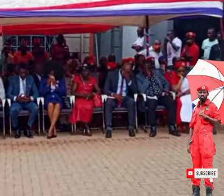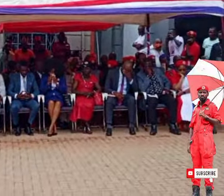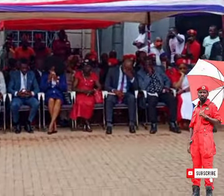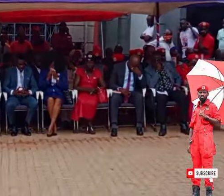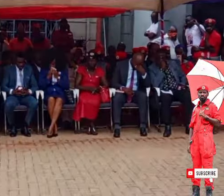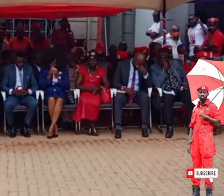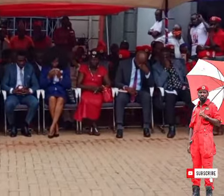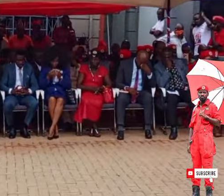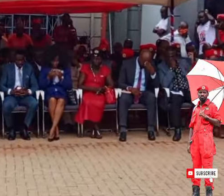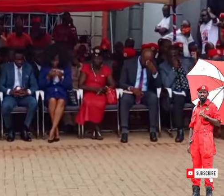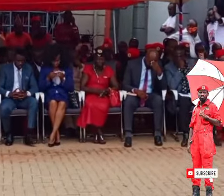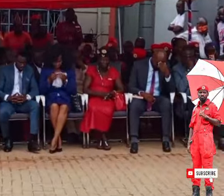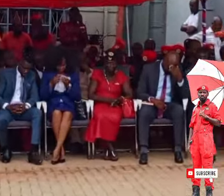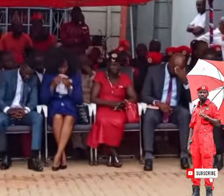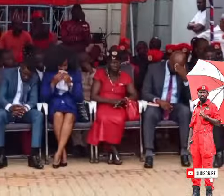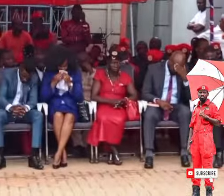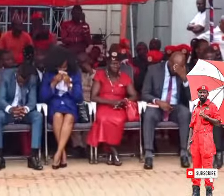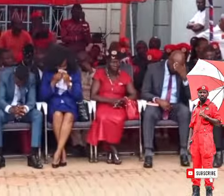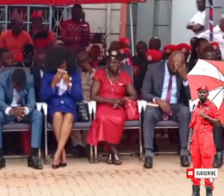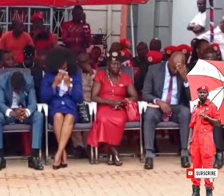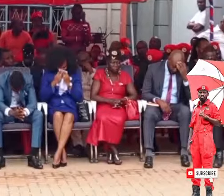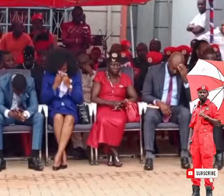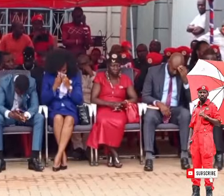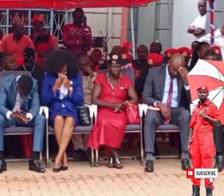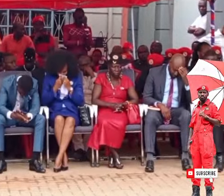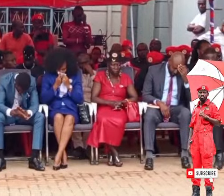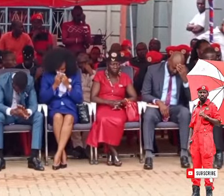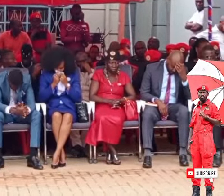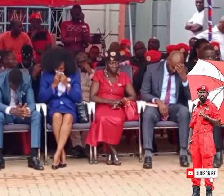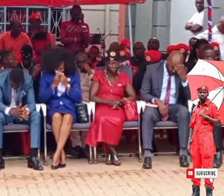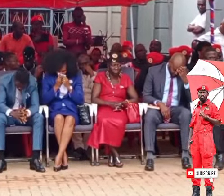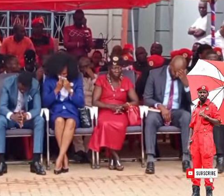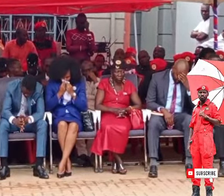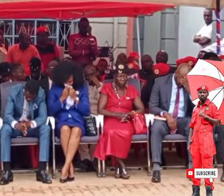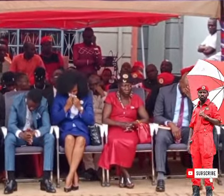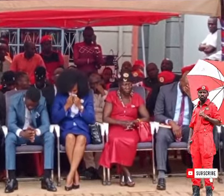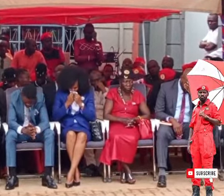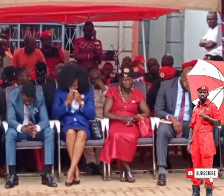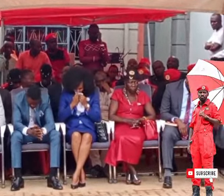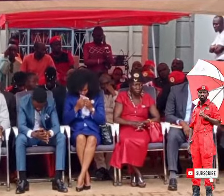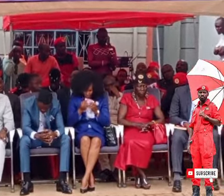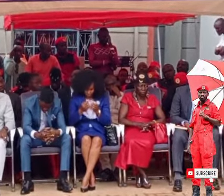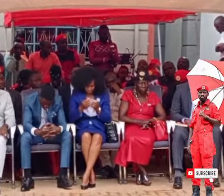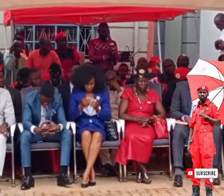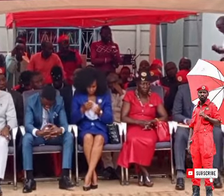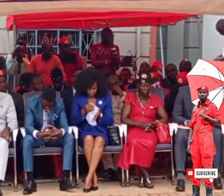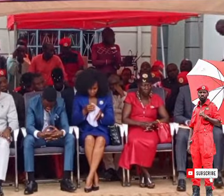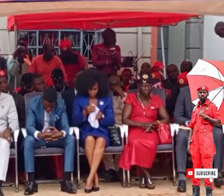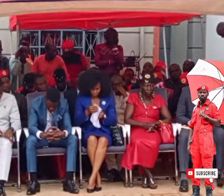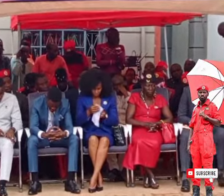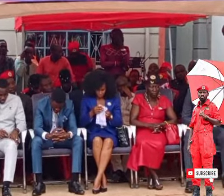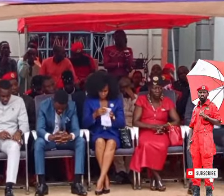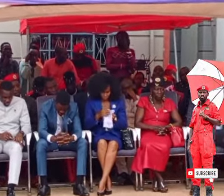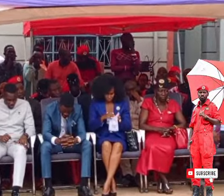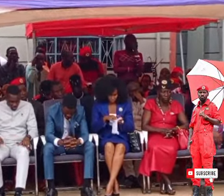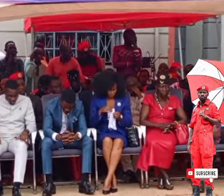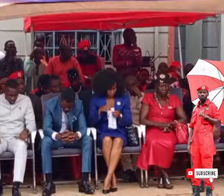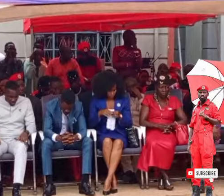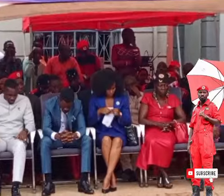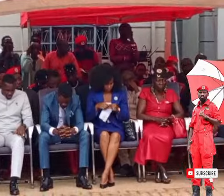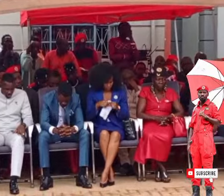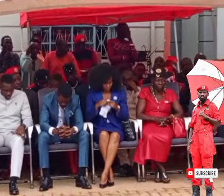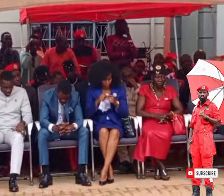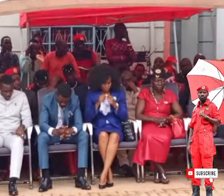ibasobola zizisobola banange gabawulire ngaomwana alina okunywa alina okwambala alina